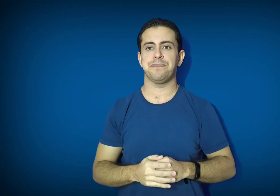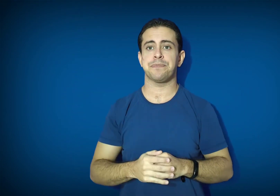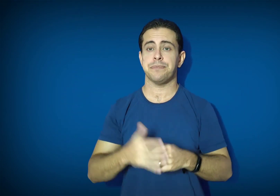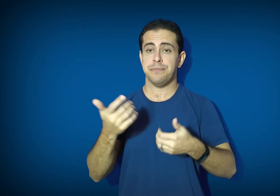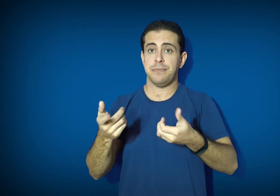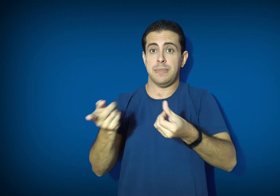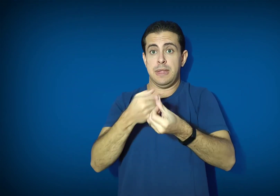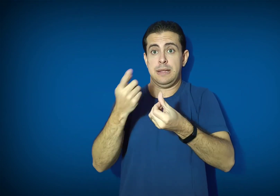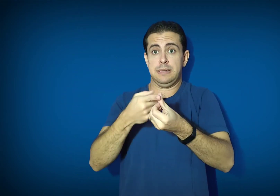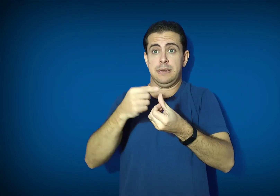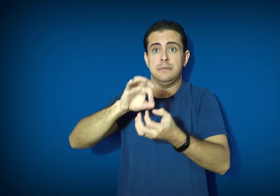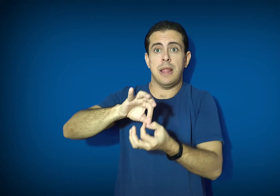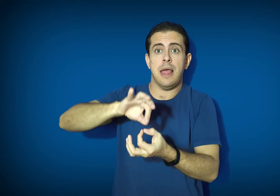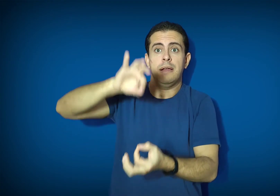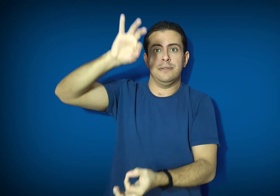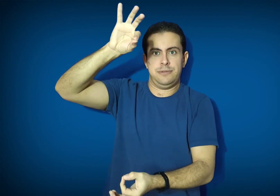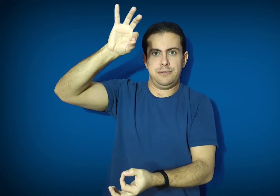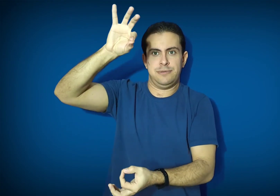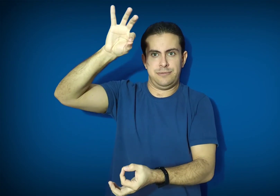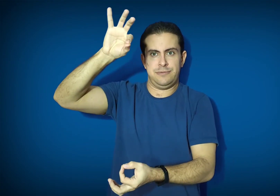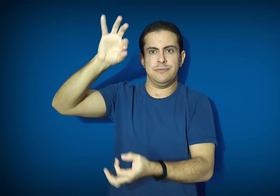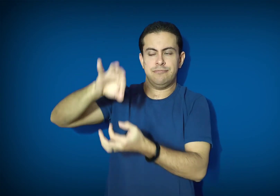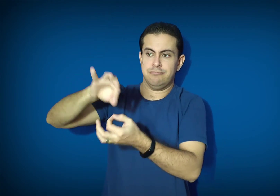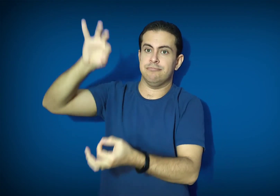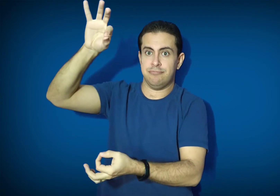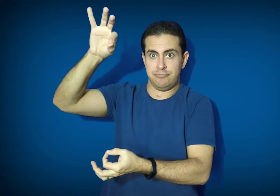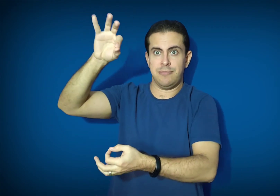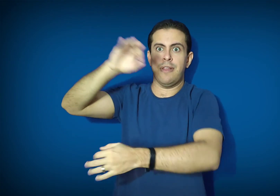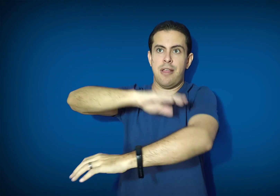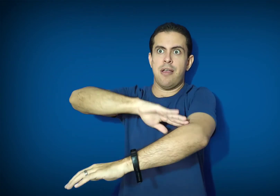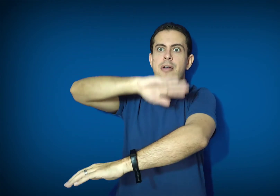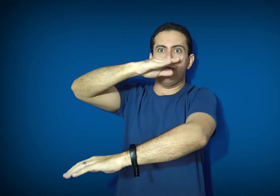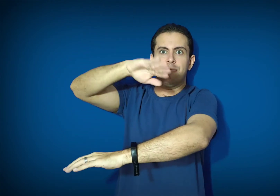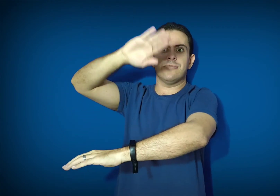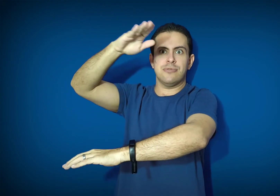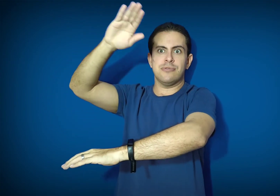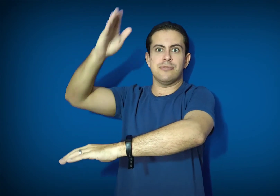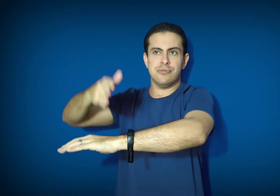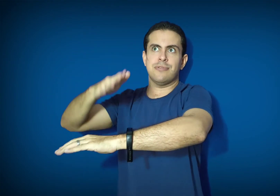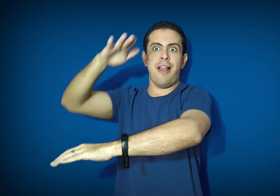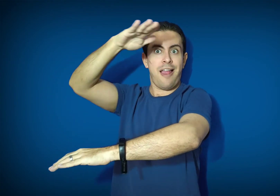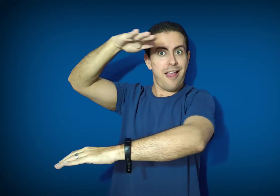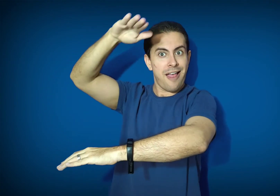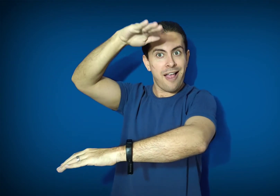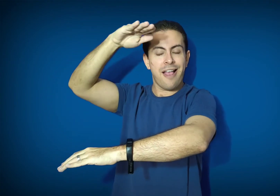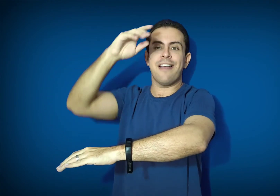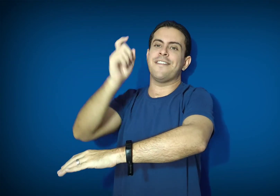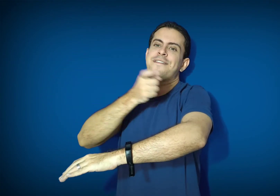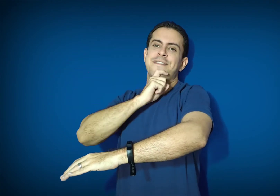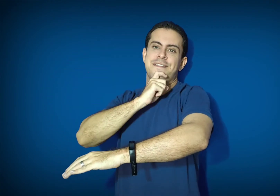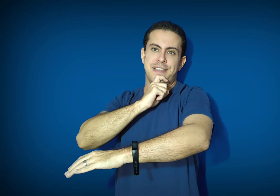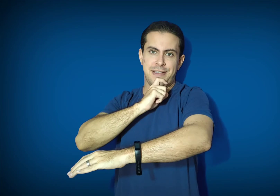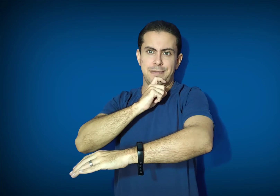Então isso influencia no clima. A sexta fator é a altitude. Por exemplo, numa